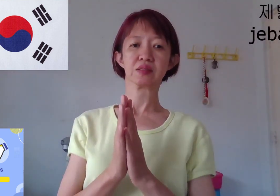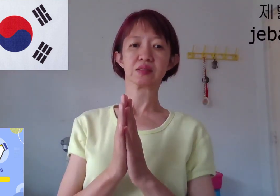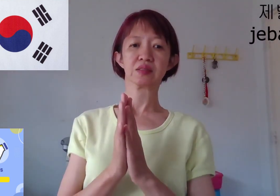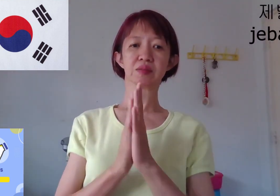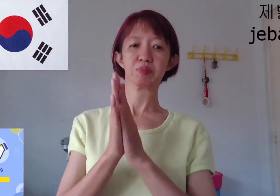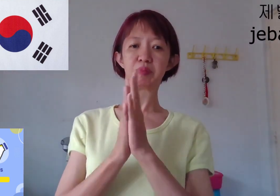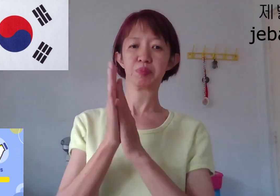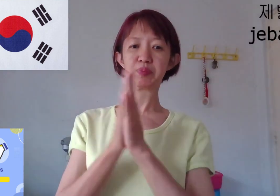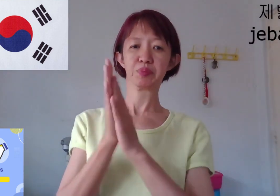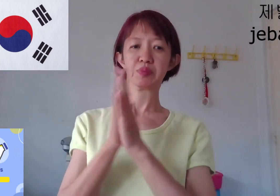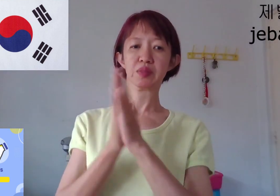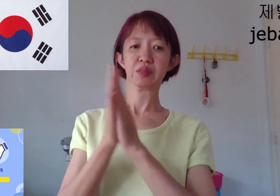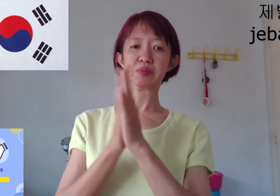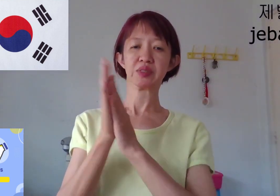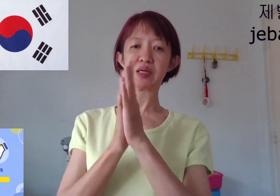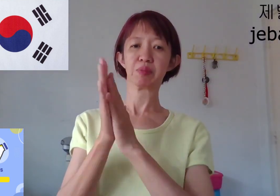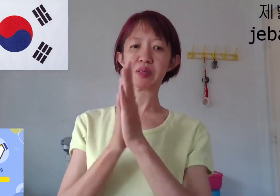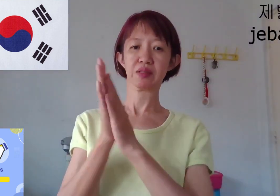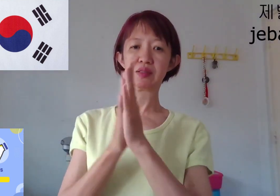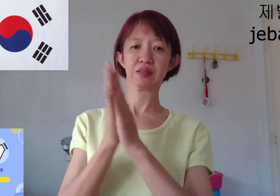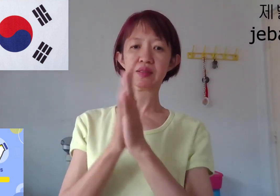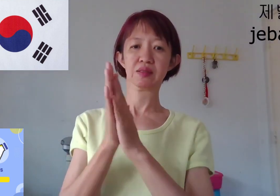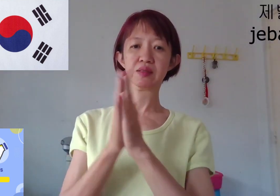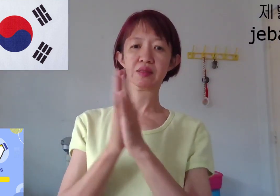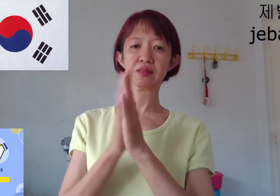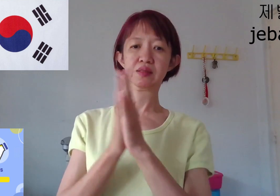it's 제발.